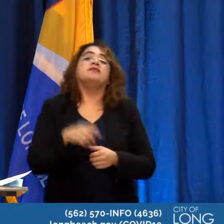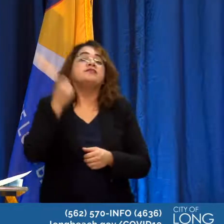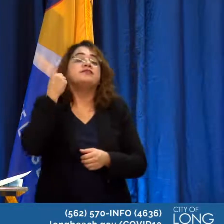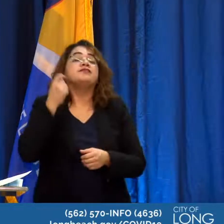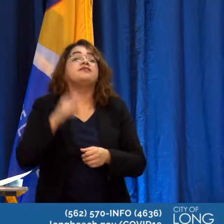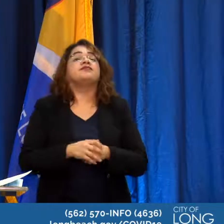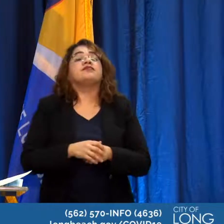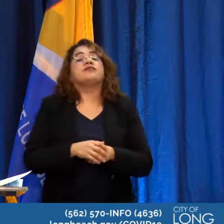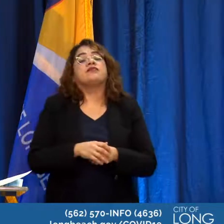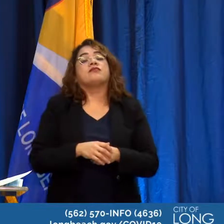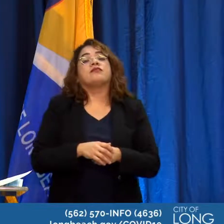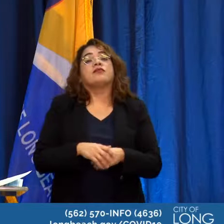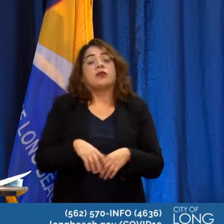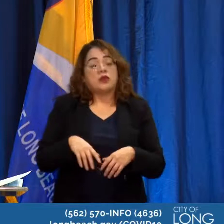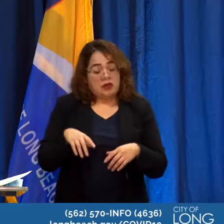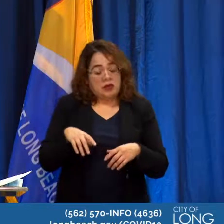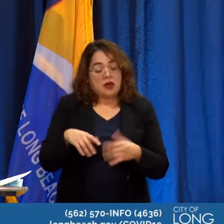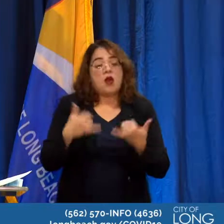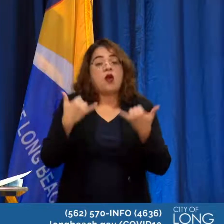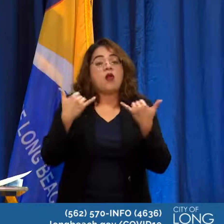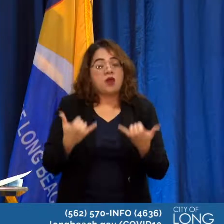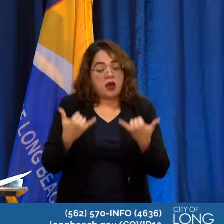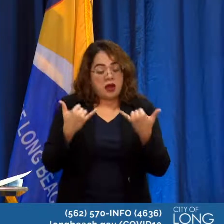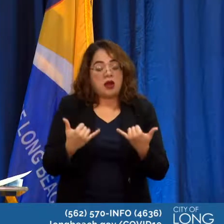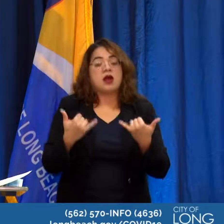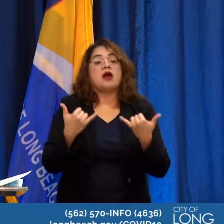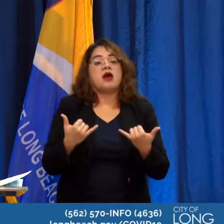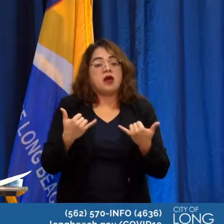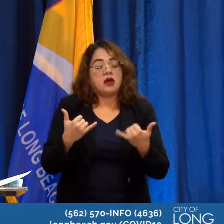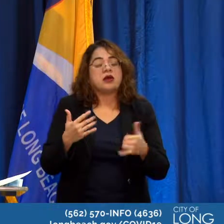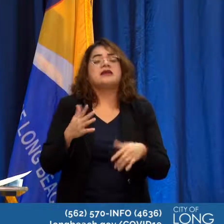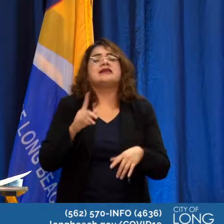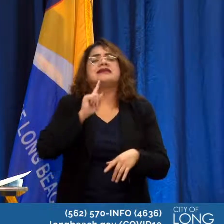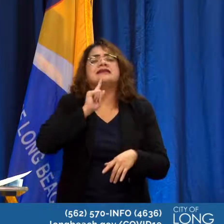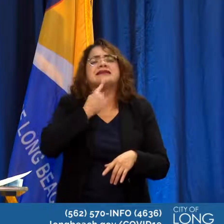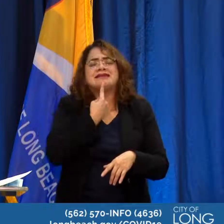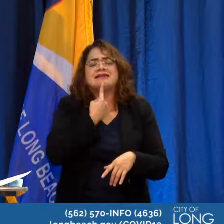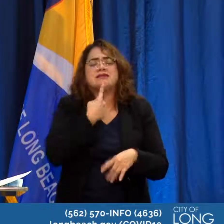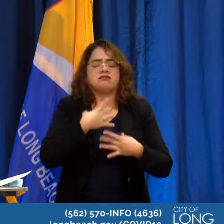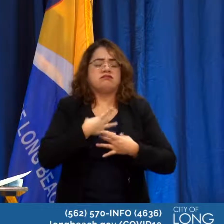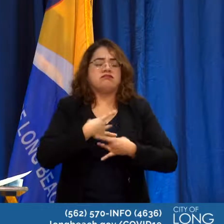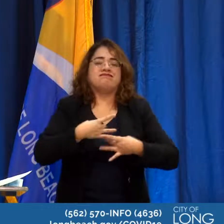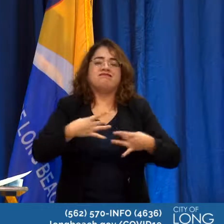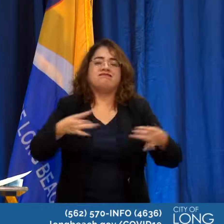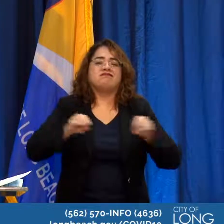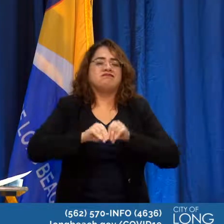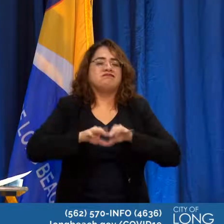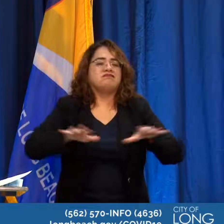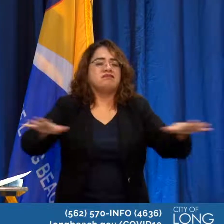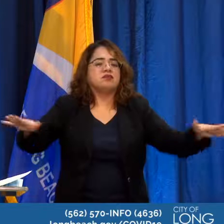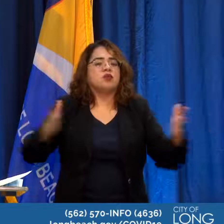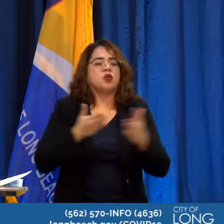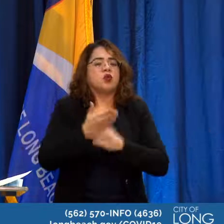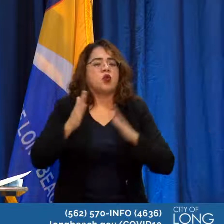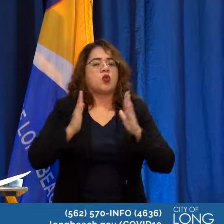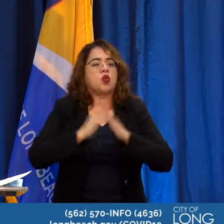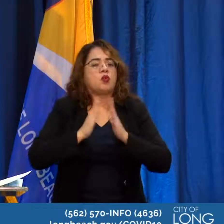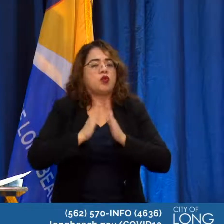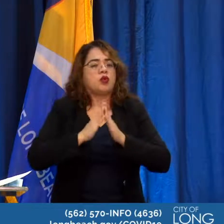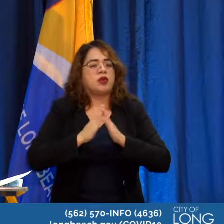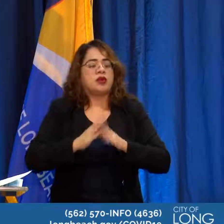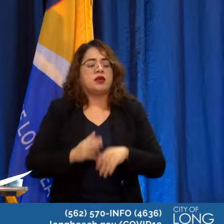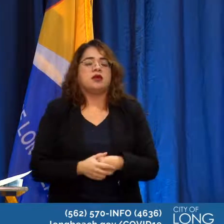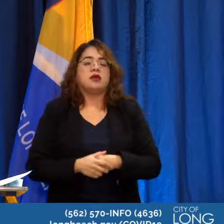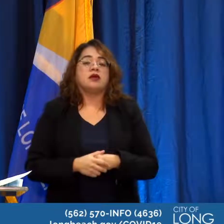evidente que actualmente estamos experimentando un aumento dramático en las infecciones de COVID-19 y es fundamental